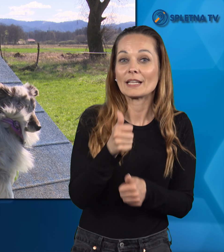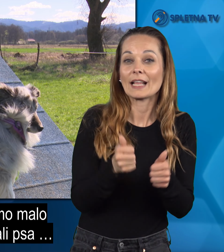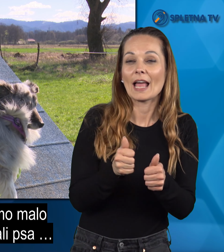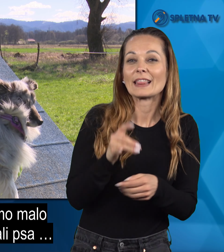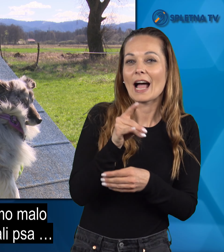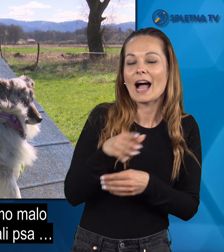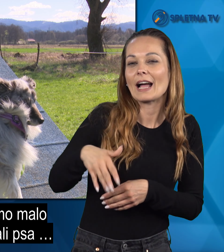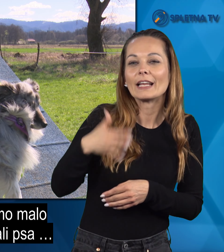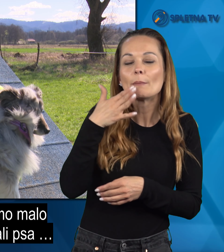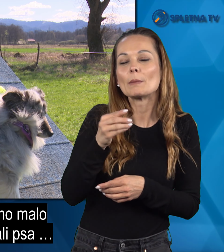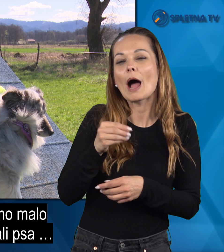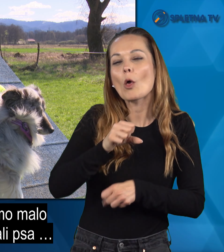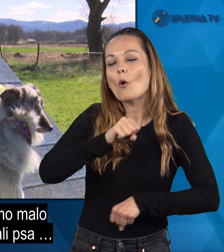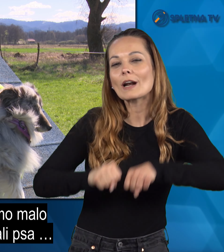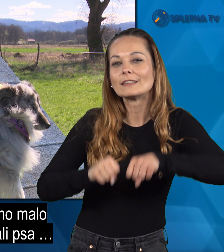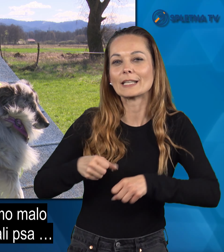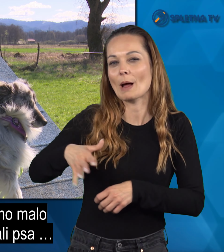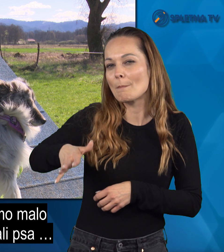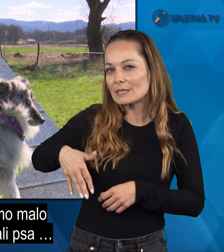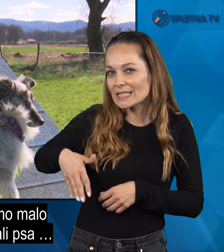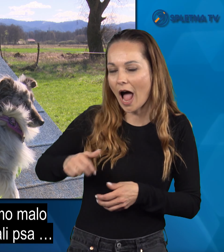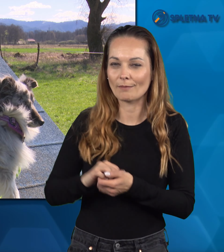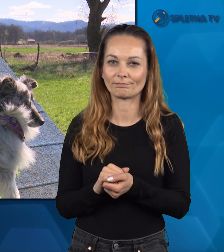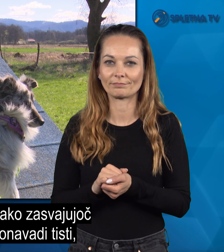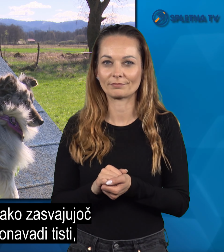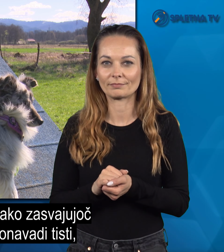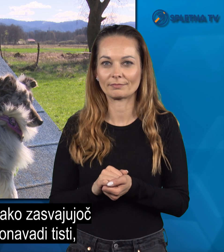agility, bi samo malo razgibali psa,